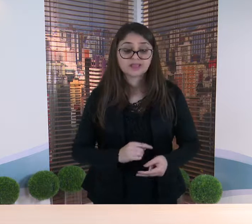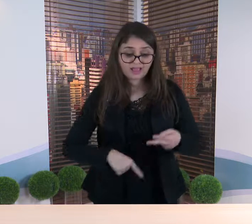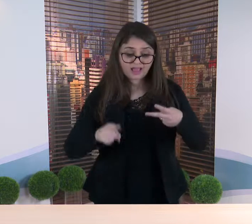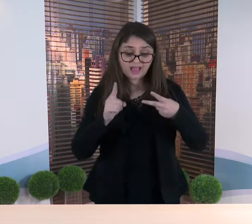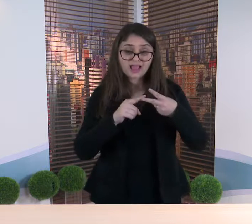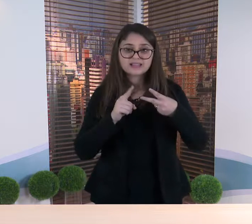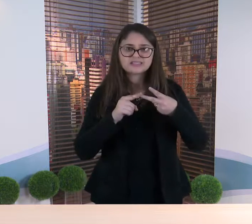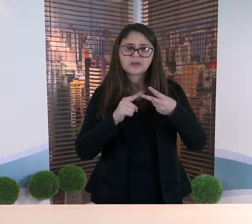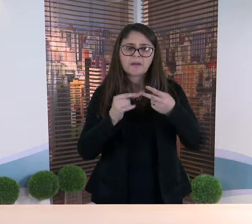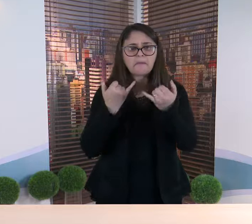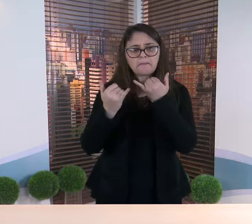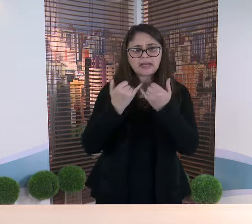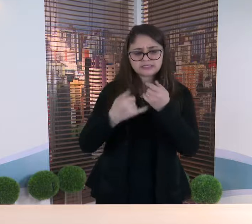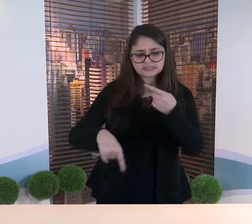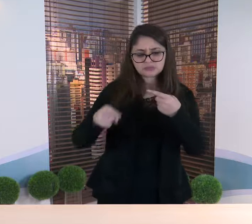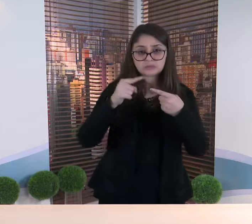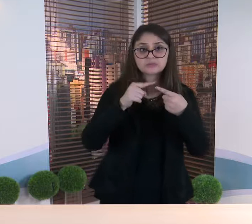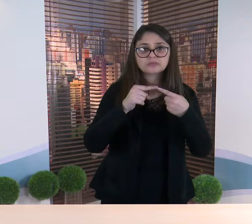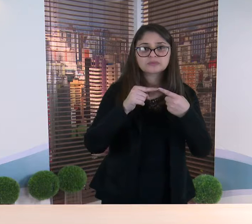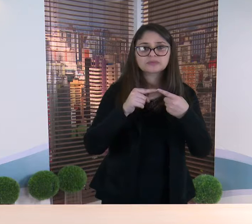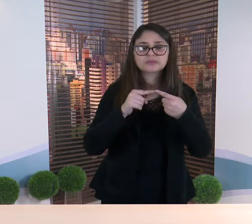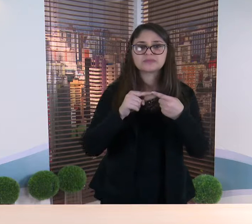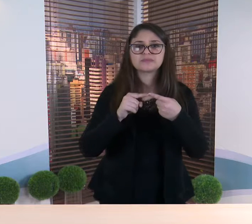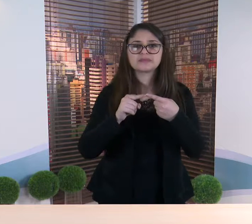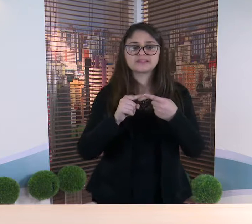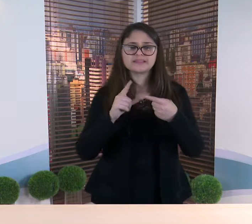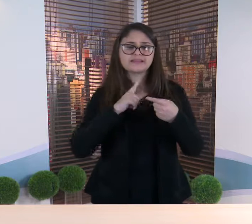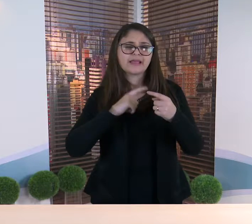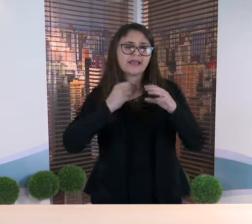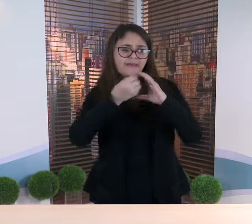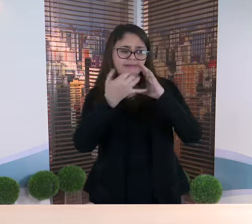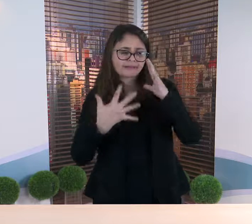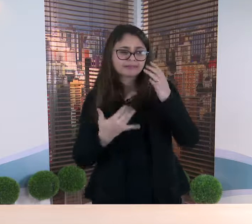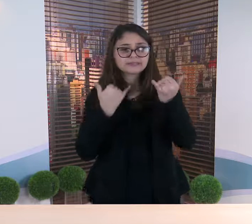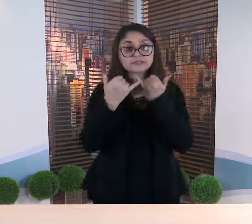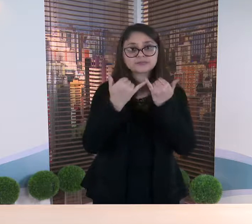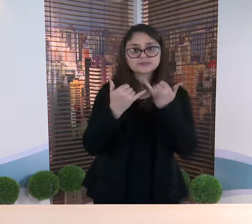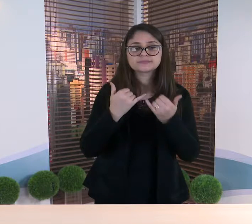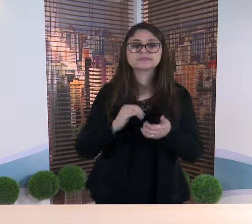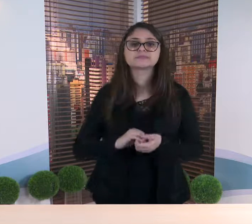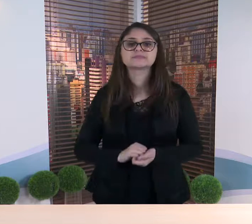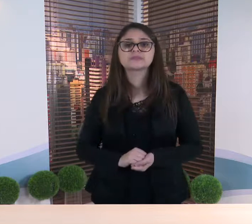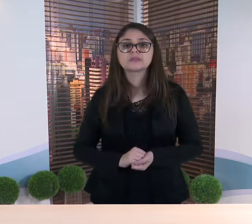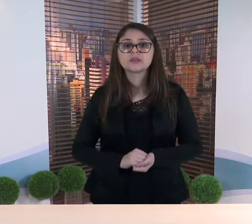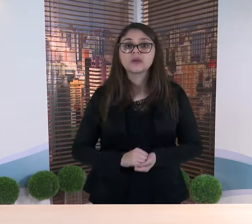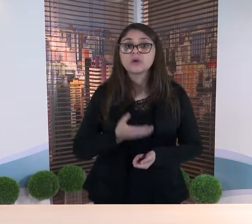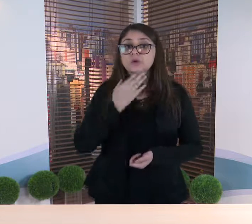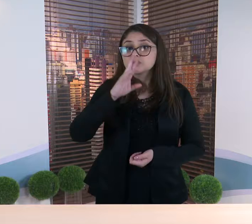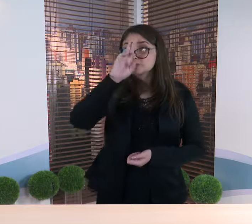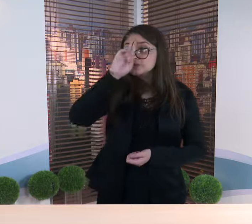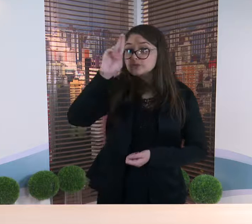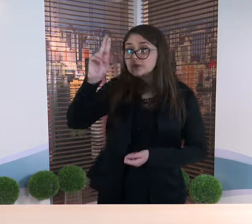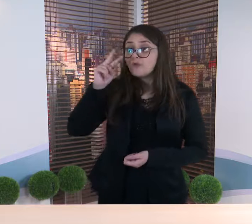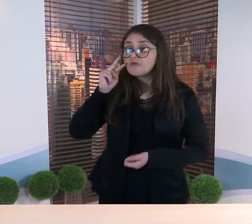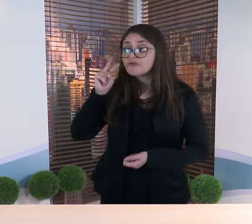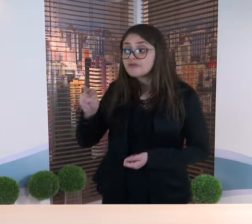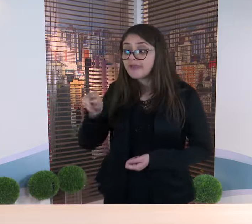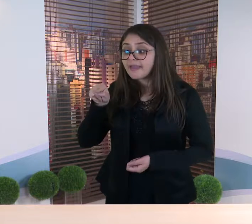muito parecida com a primeira e traz as mesmas características. O Senhor vê que seu servo mantém